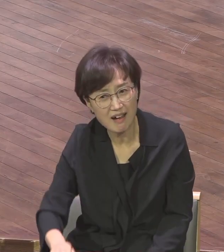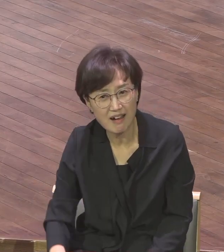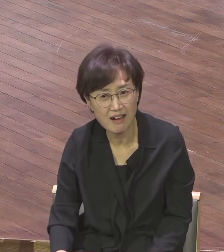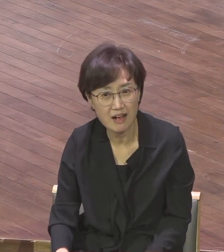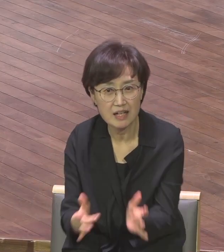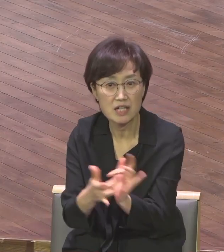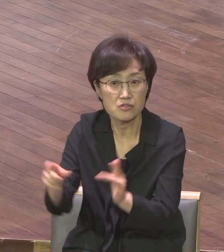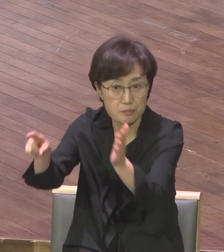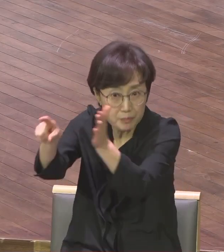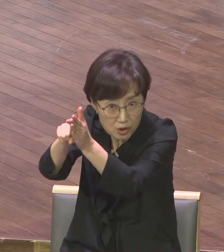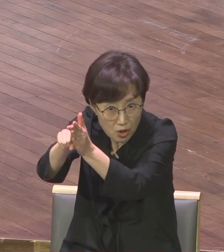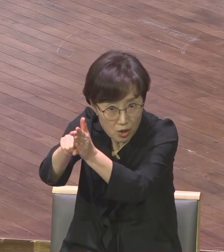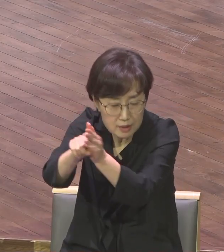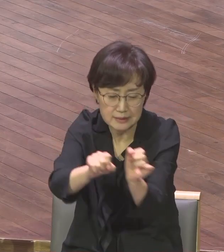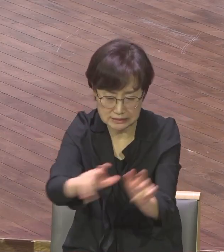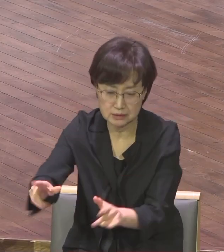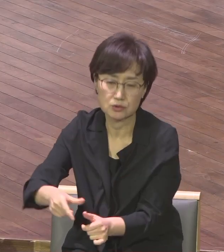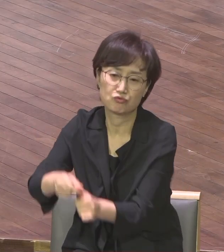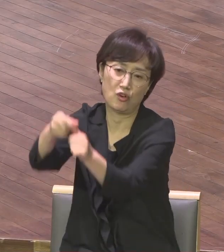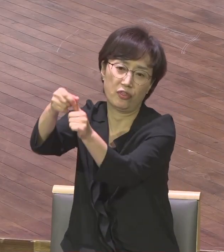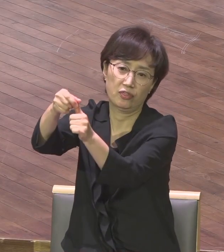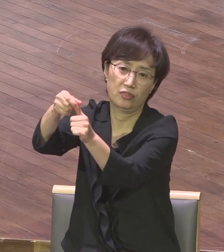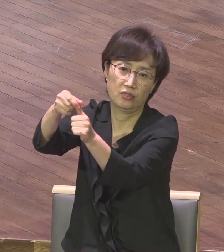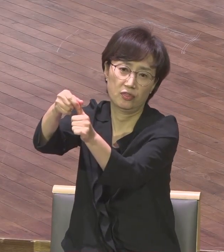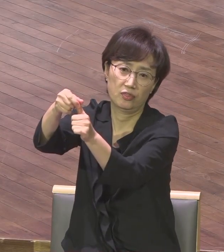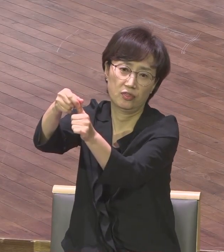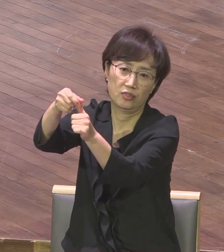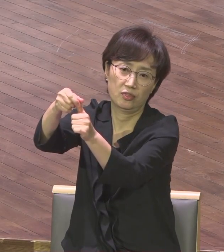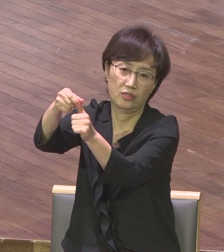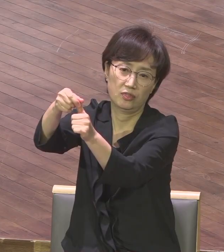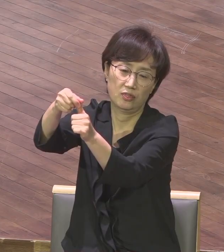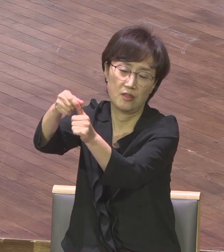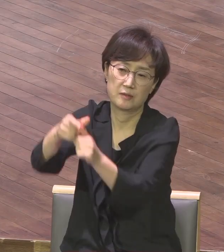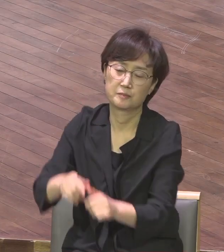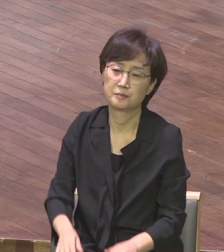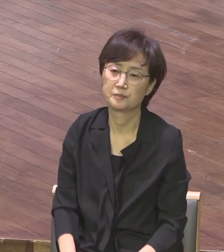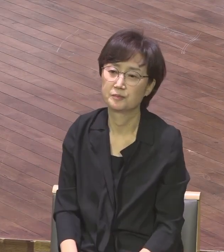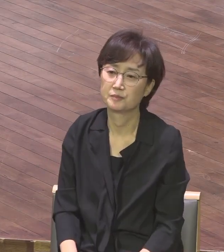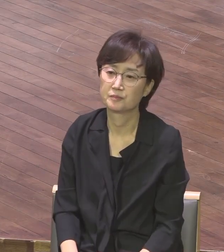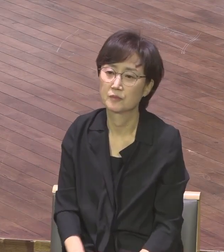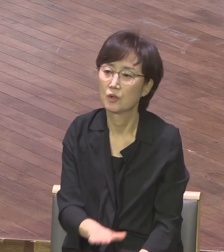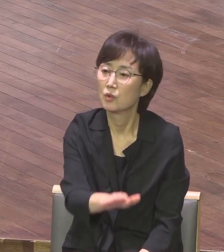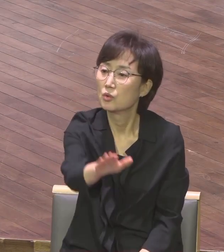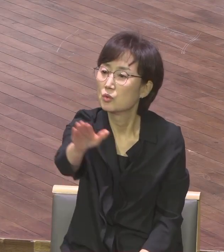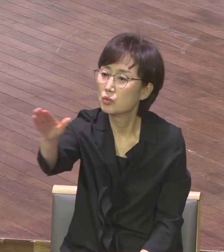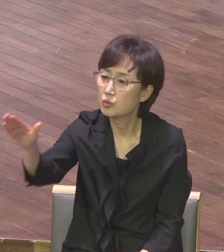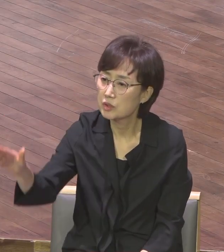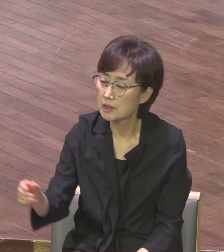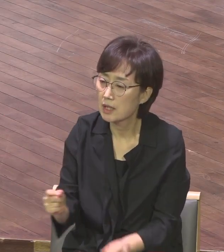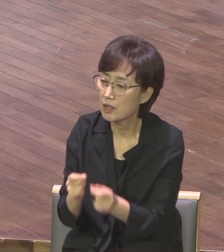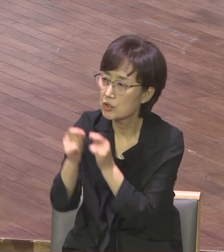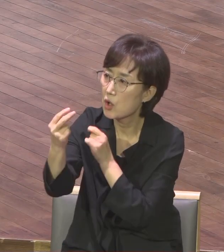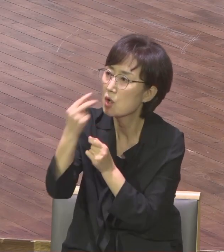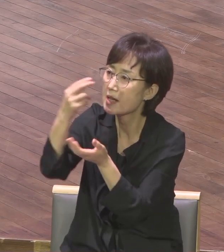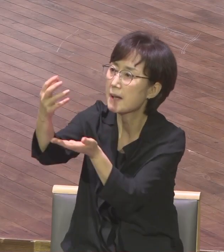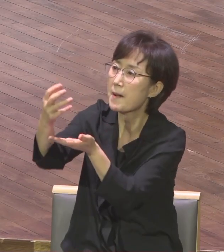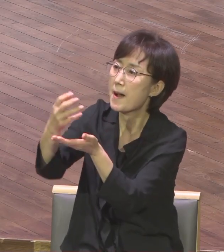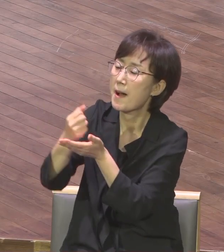받았어요. 끝났습니다. 우리는 영원한 생명을 얻었고,